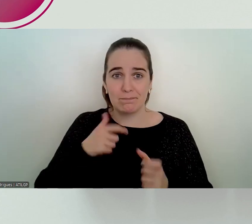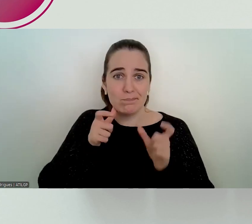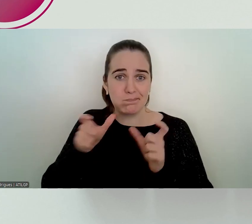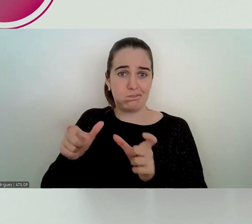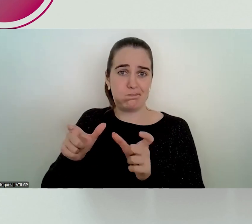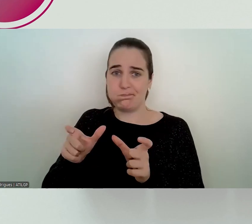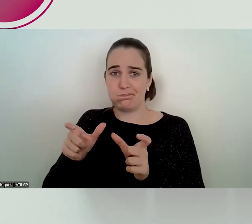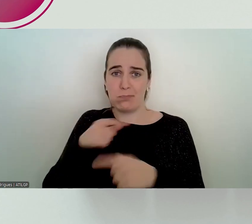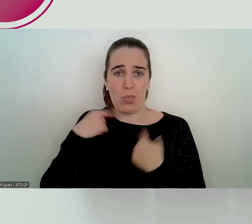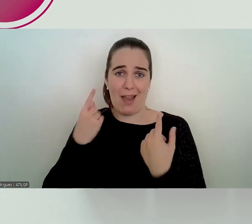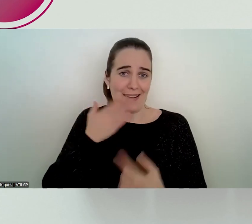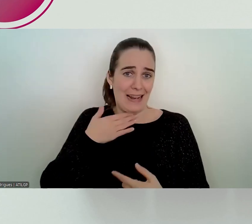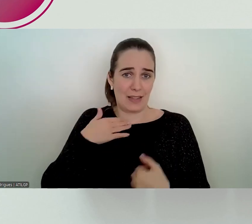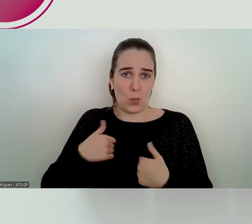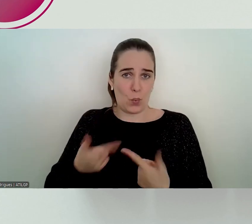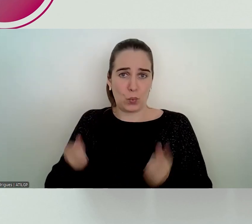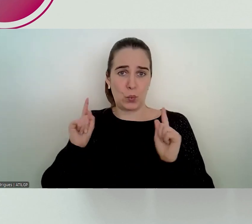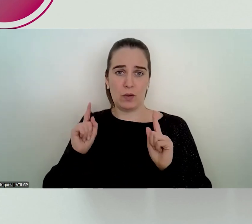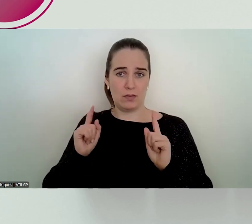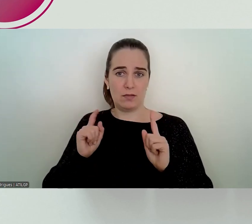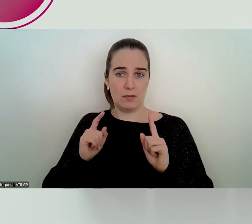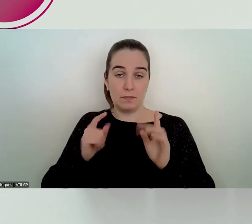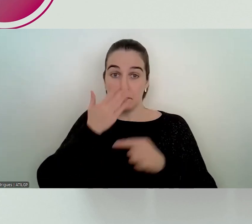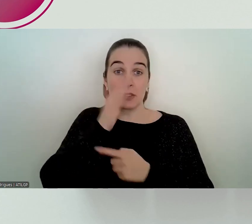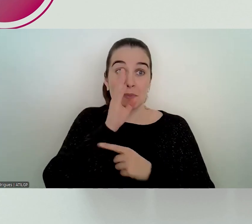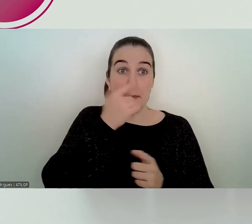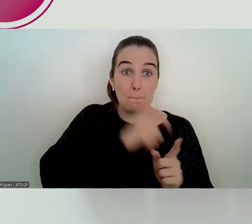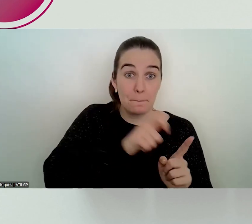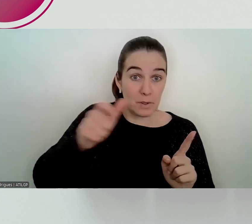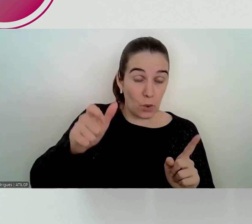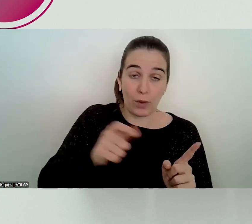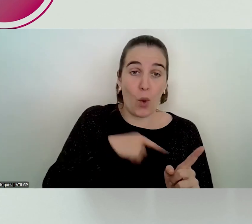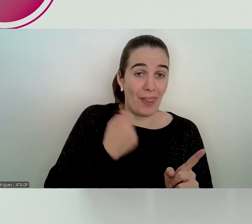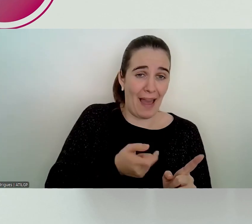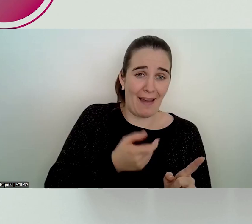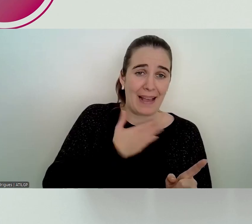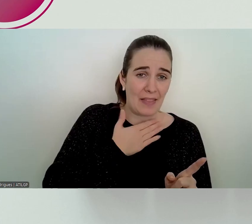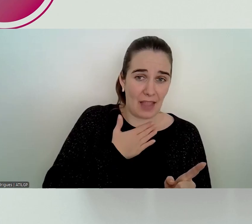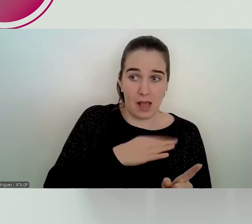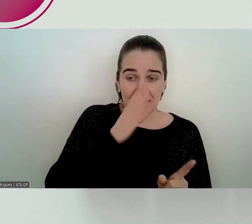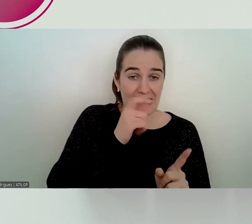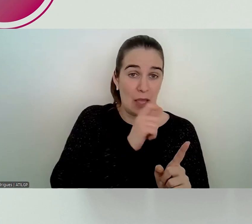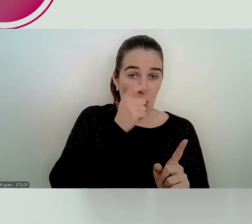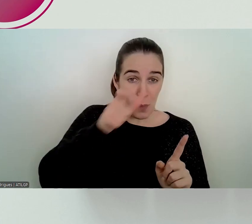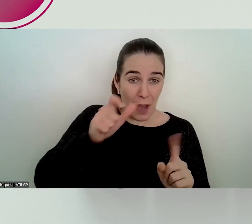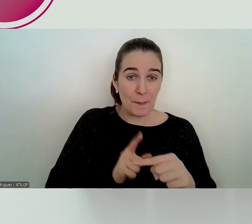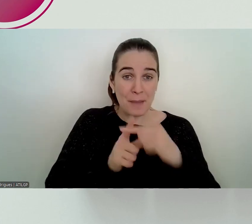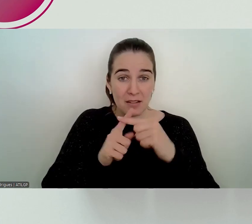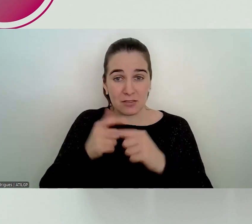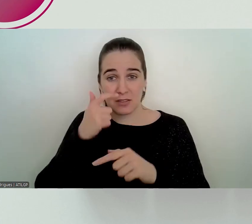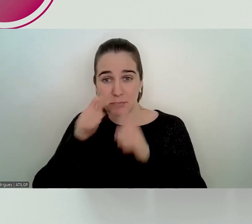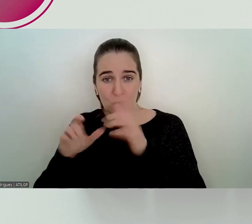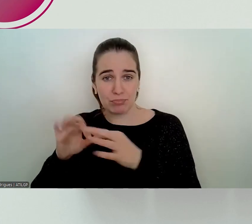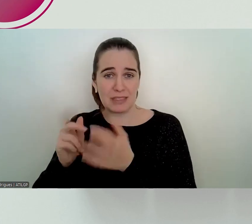garantir, já não os podemos garantir só envolvendo o elemento humano, deixando de parte o elemento humano e passando aqui ao domínio